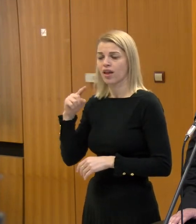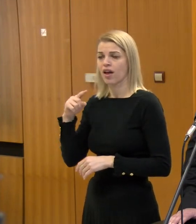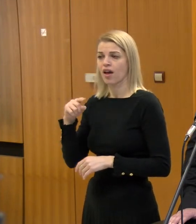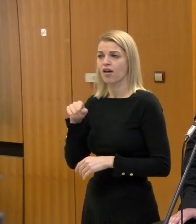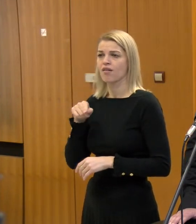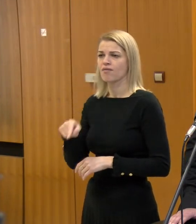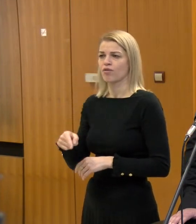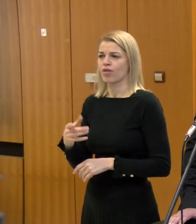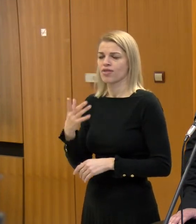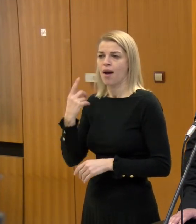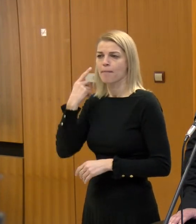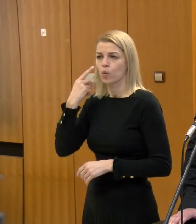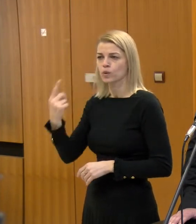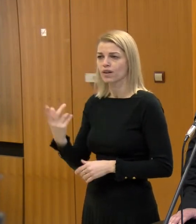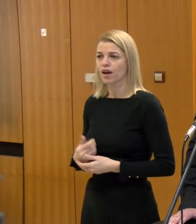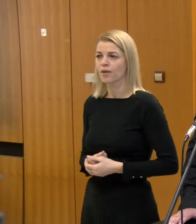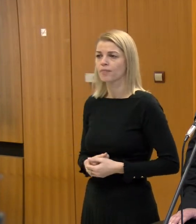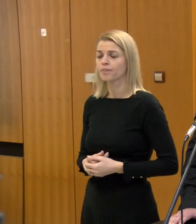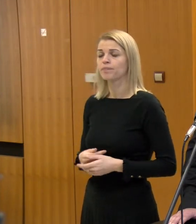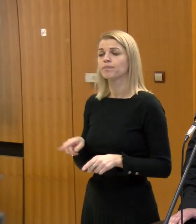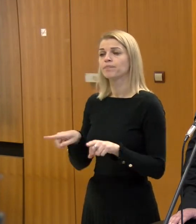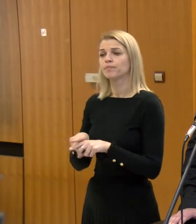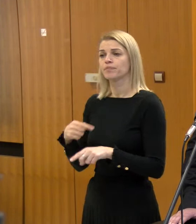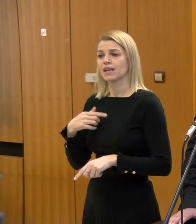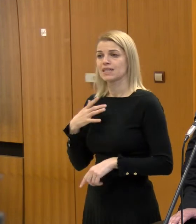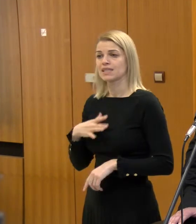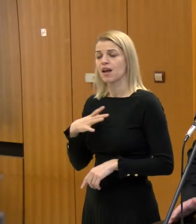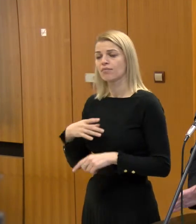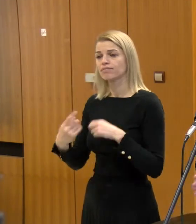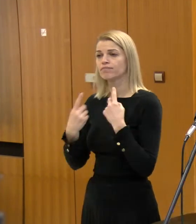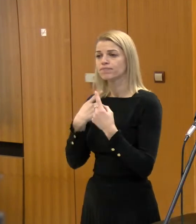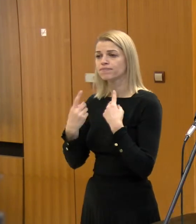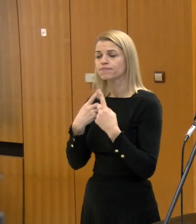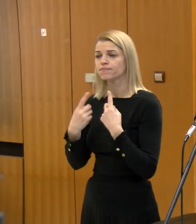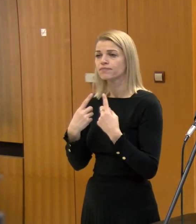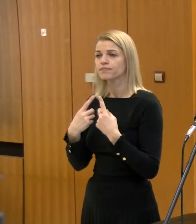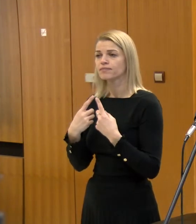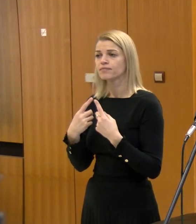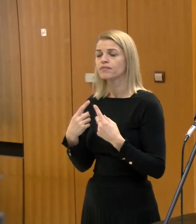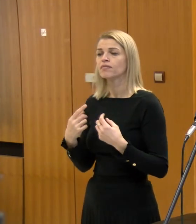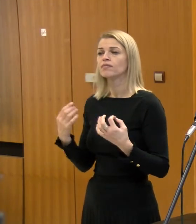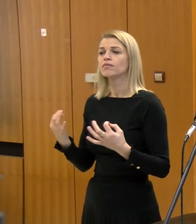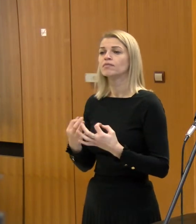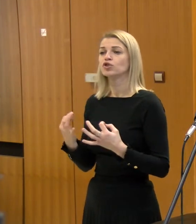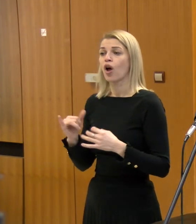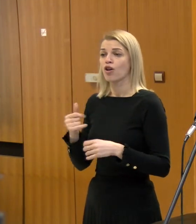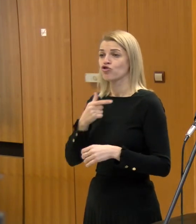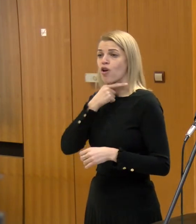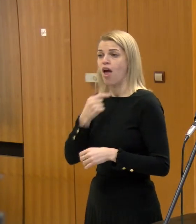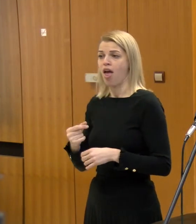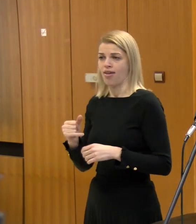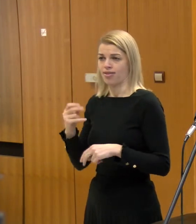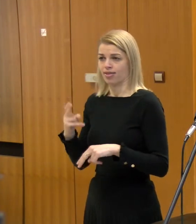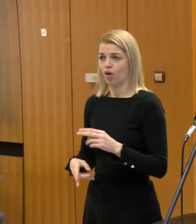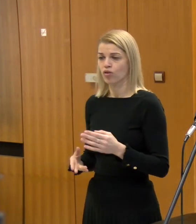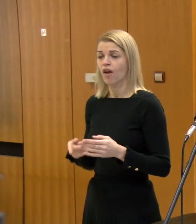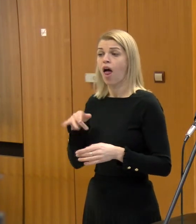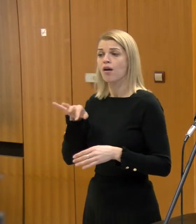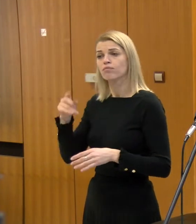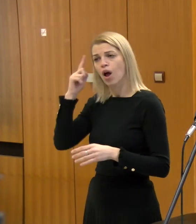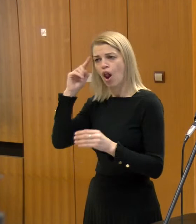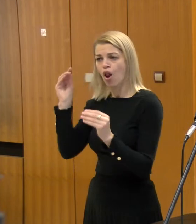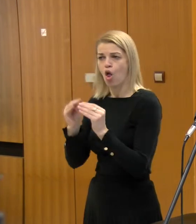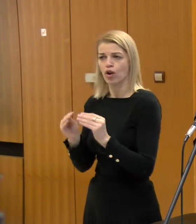proste nemúdre. A chcem teda vyjednať s nimi čosi, čo nám ešte síce neodsúhlasili, ale čo je